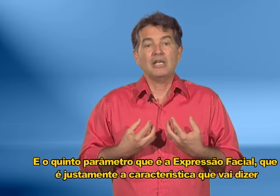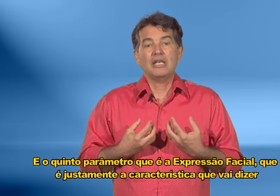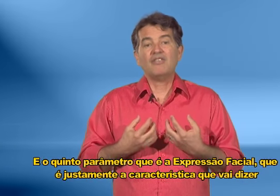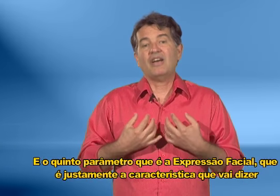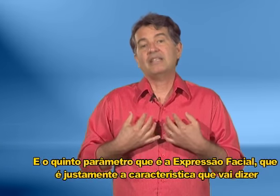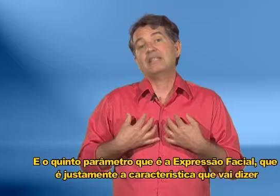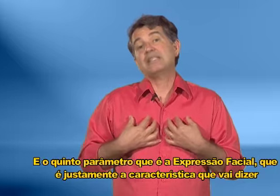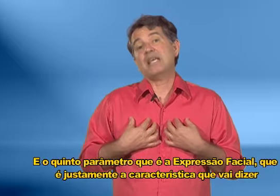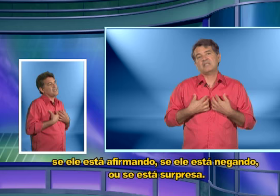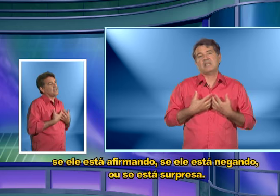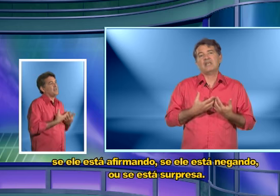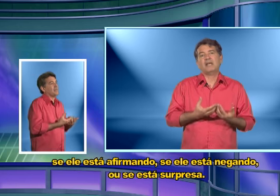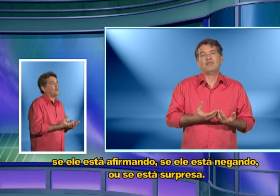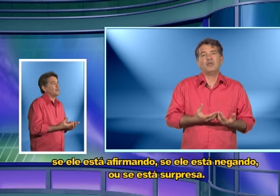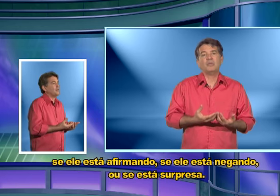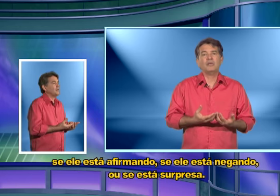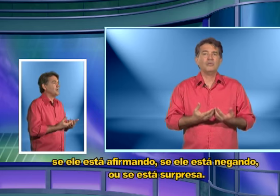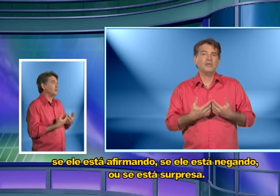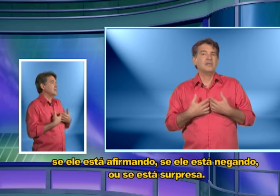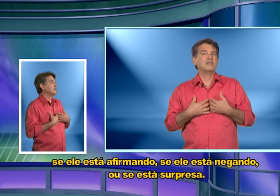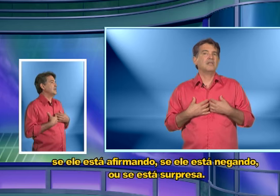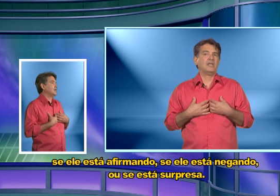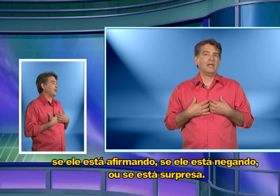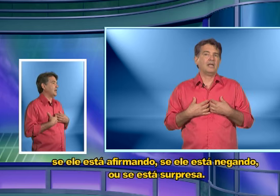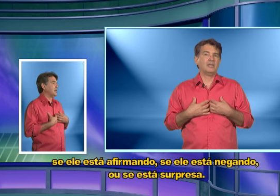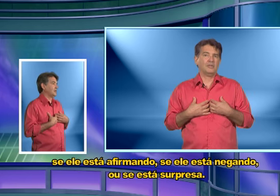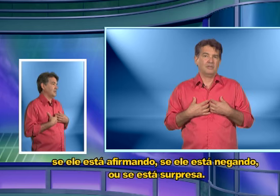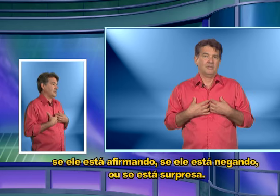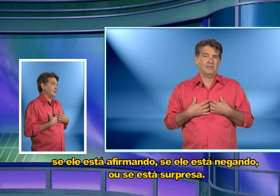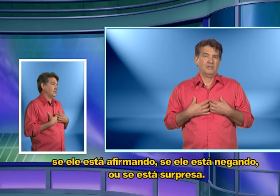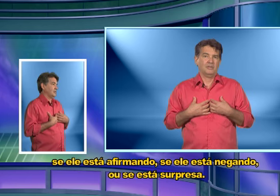característica que vai dizer se ele está afirmando, se